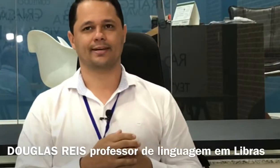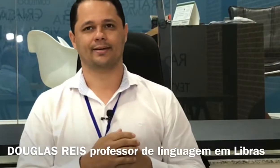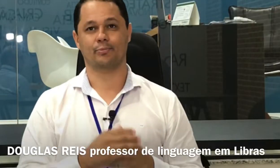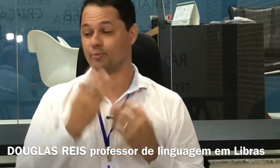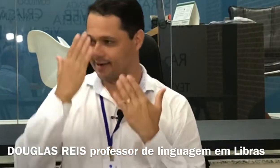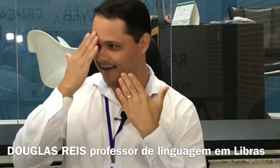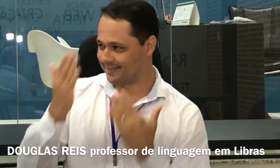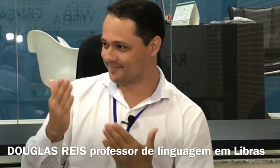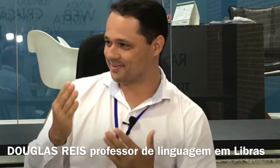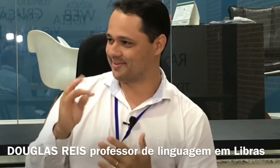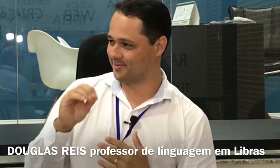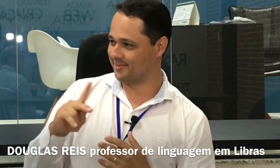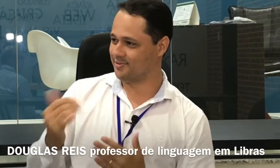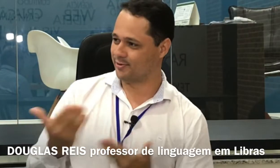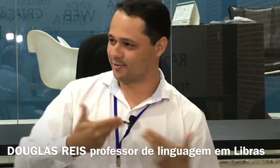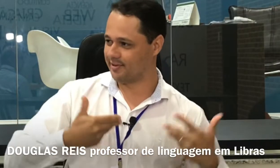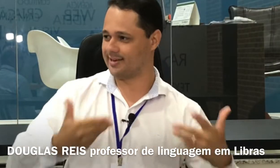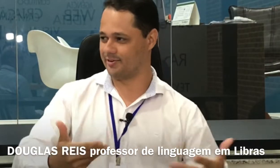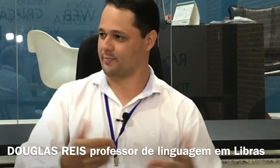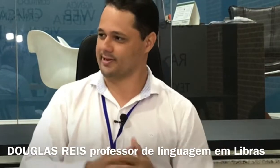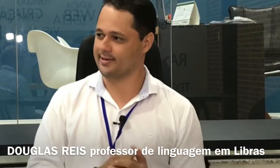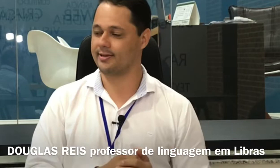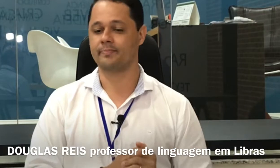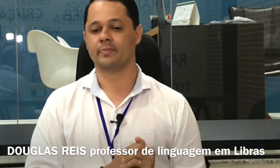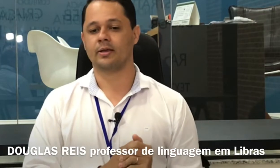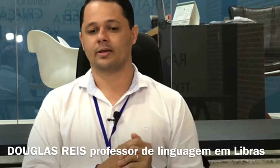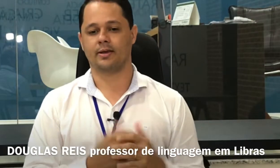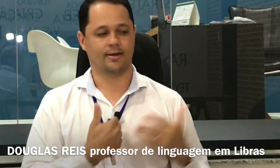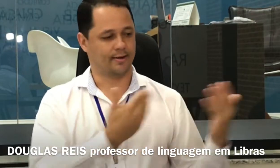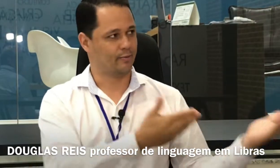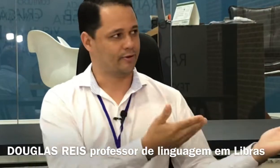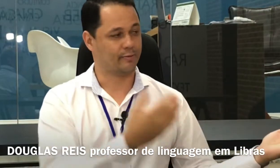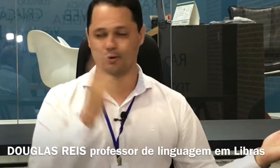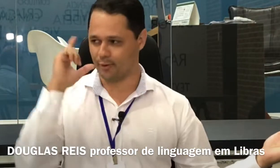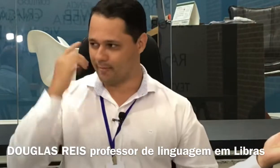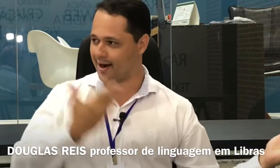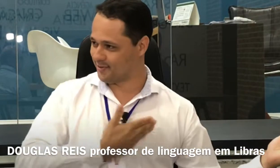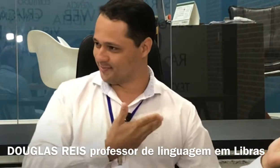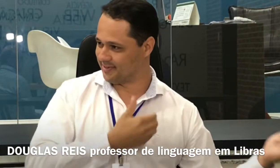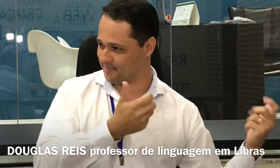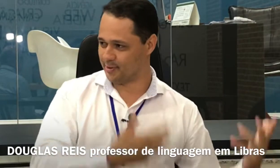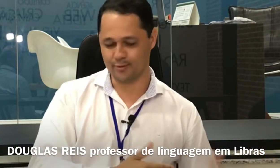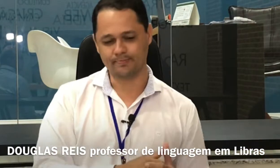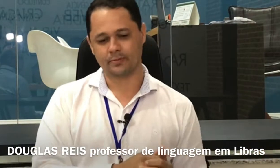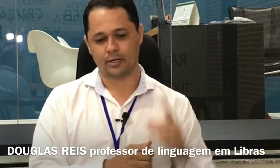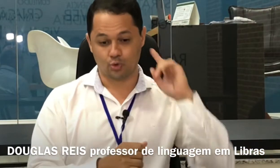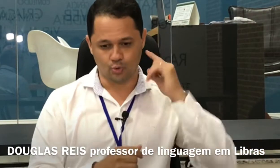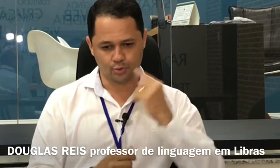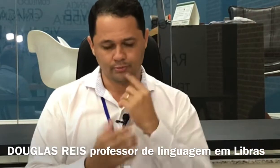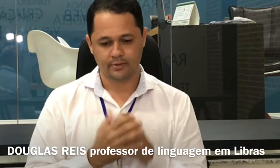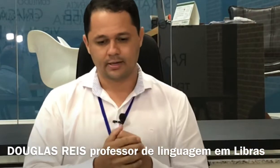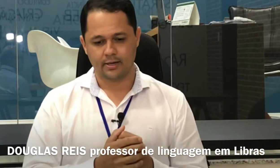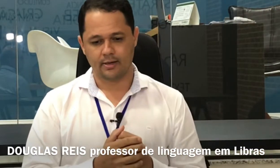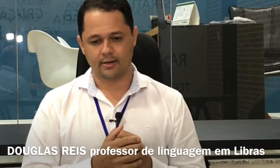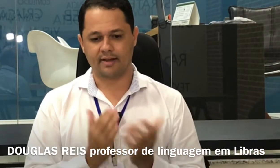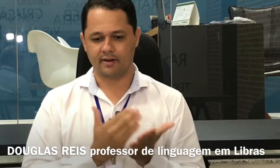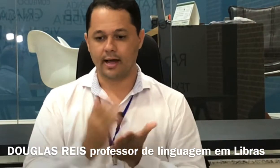muito obrigado, primeiro, Toninho, por convidar a gente para estar aqui. Esse é o meu amigo Marcos, como você explicou, surdo. E, na verdade,